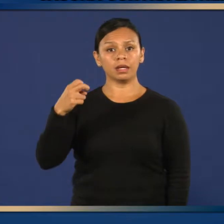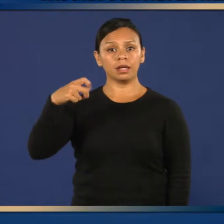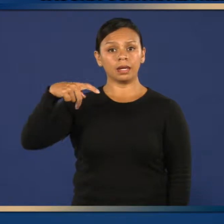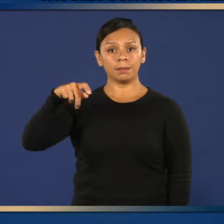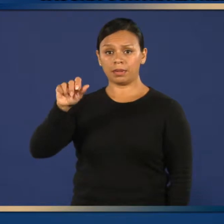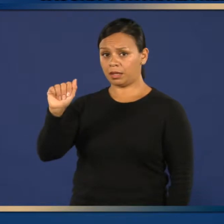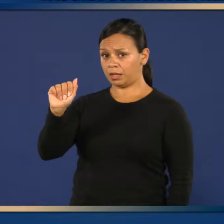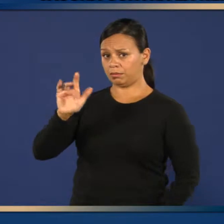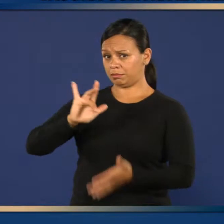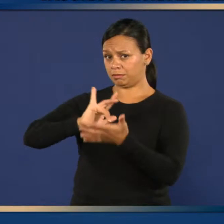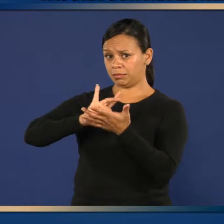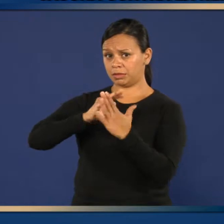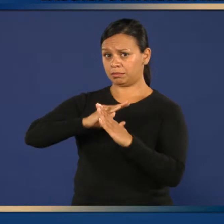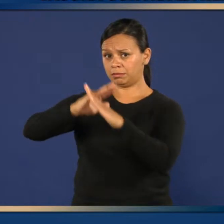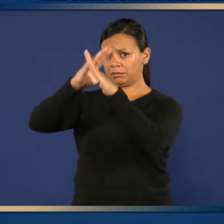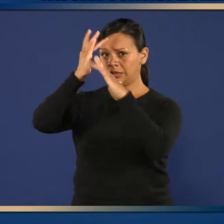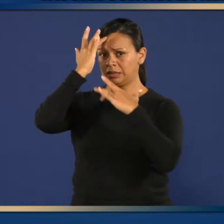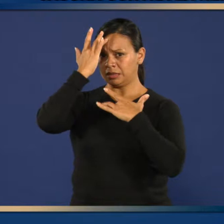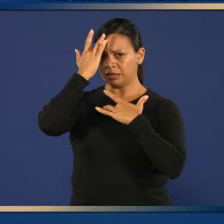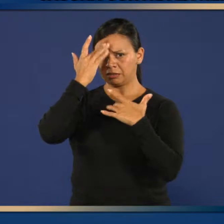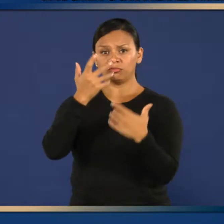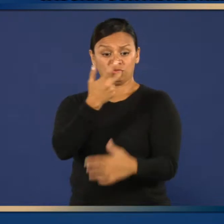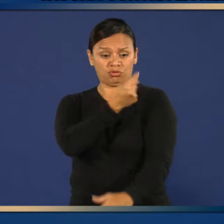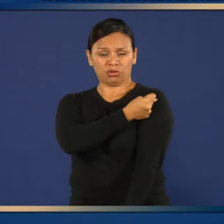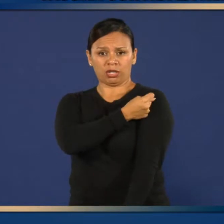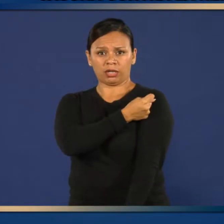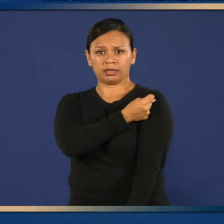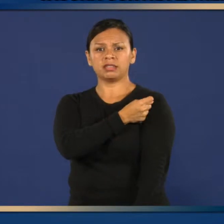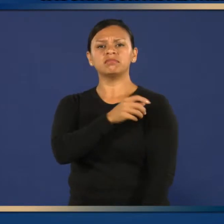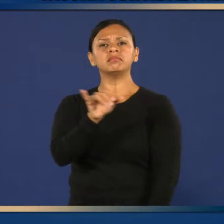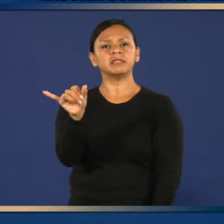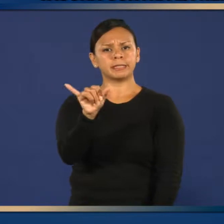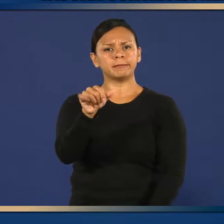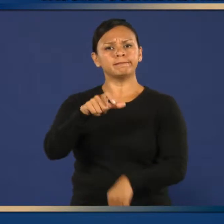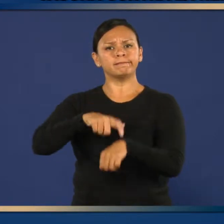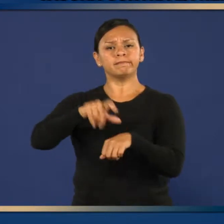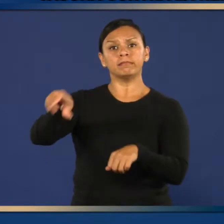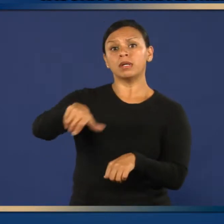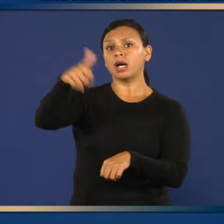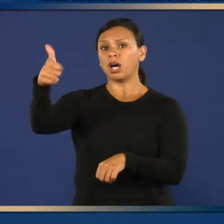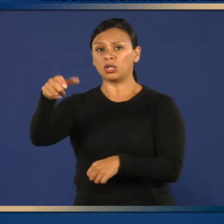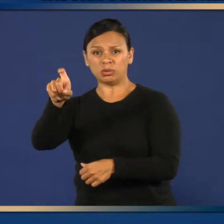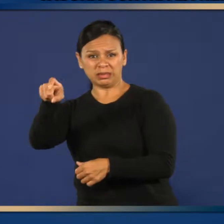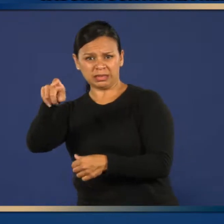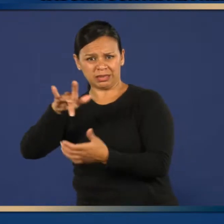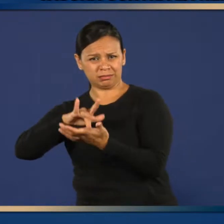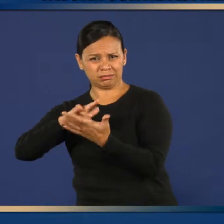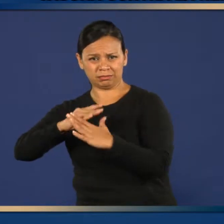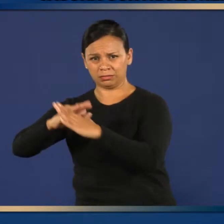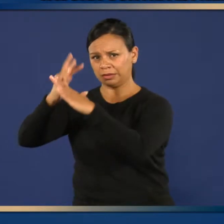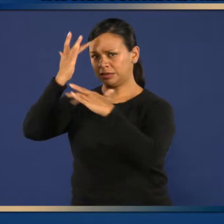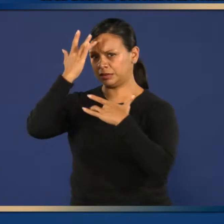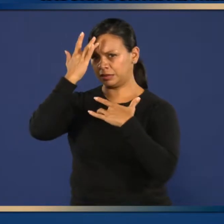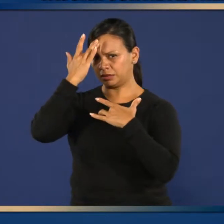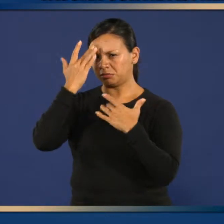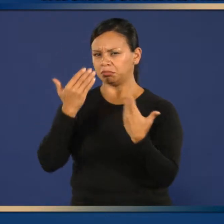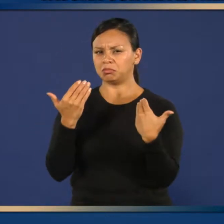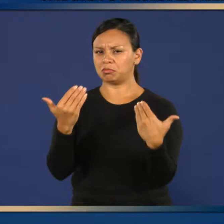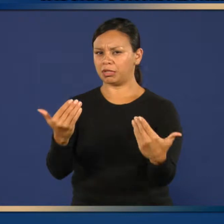la vacuna contra la hepatitis se puede dar al mismo tiempo que otras vacunas